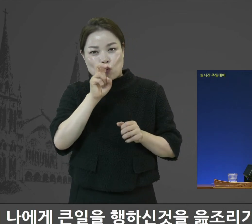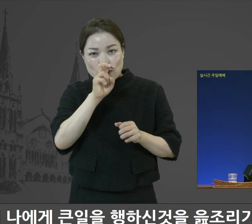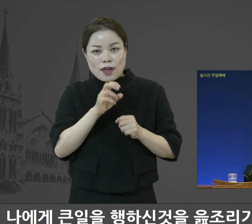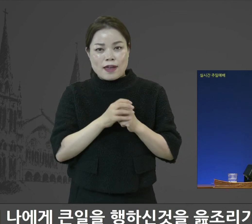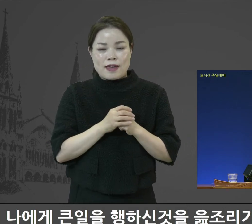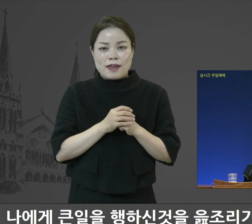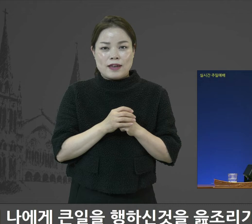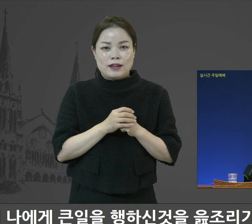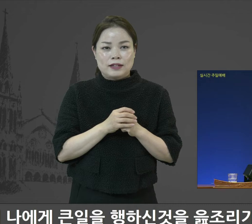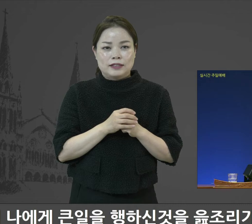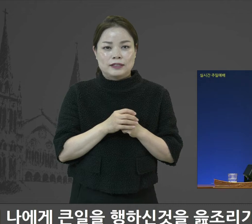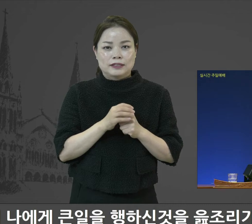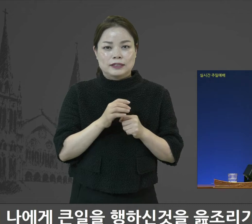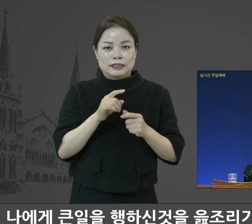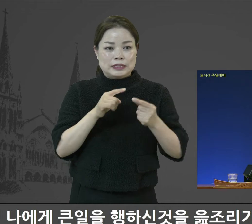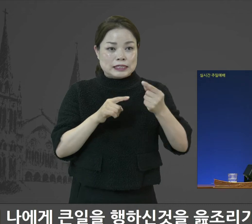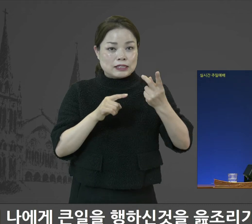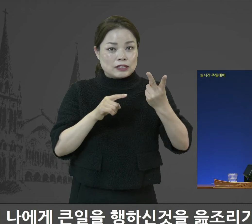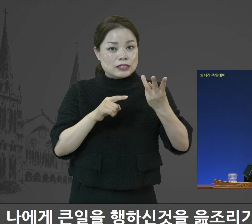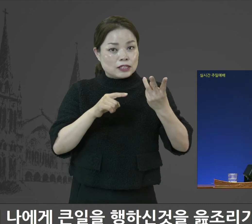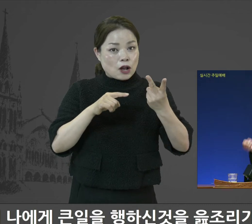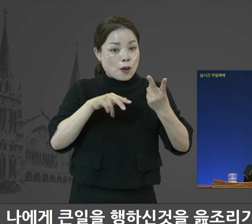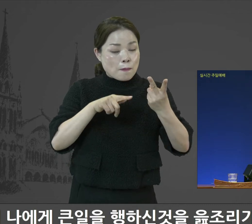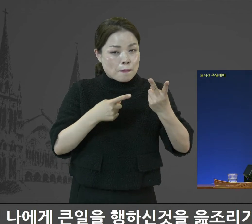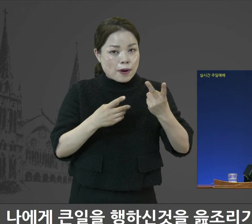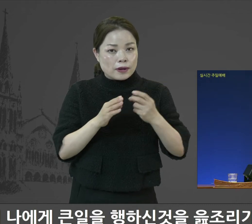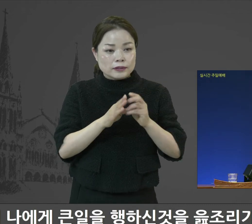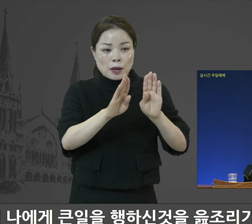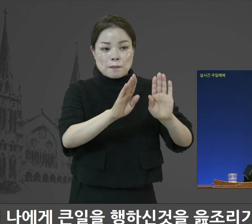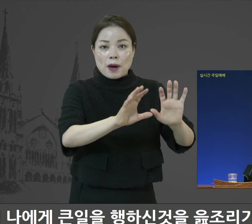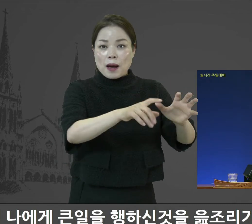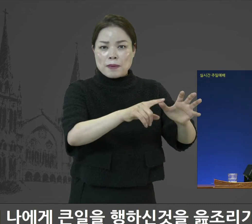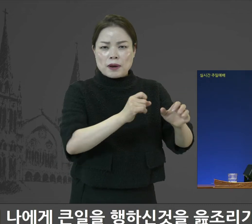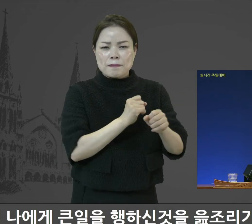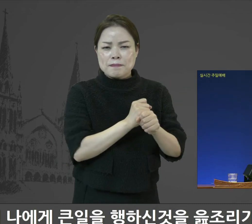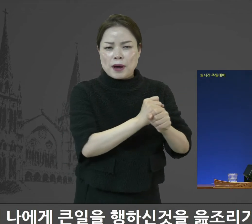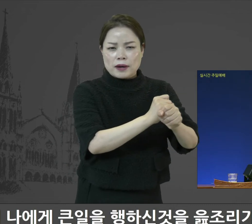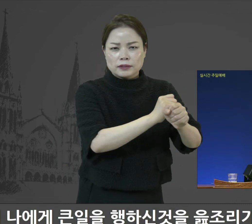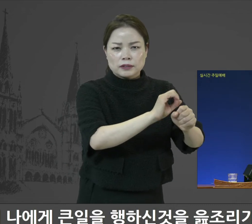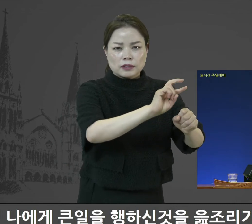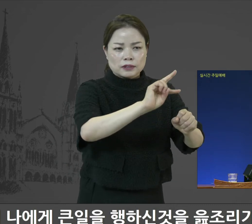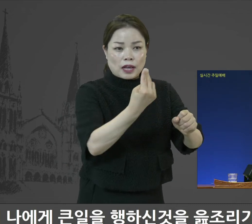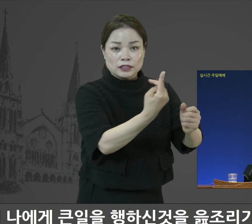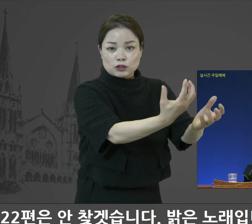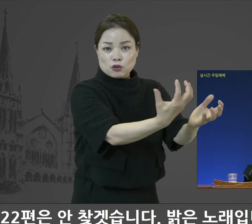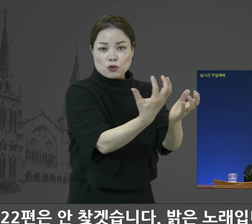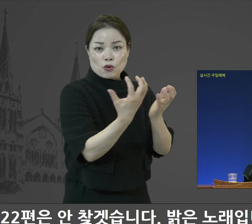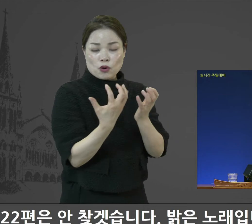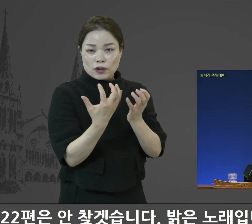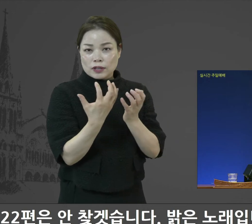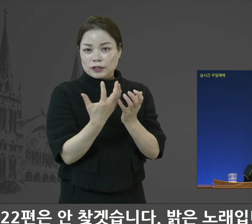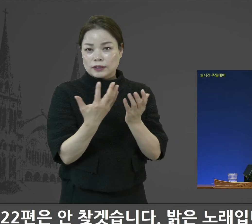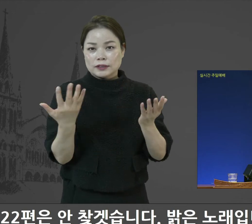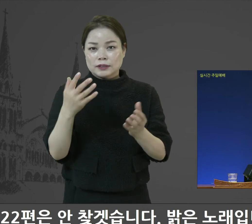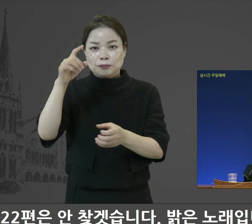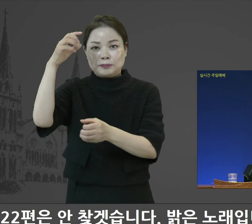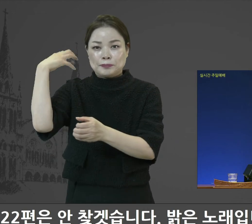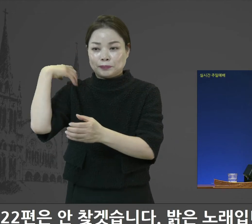126편 1절과 2절만 읽어드릴게요. 바벨론에서 포로로 돌아오는 이스라엘 백성이 큰 일을 행하셨다